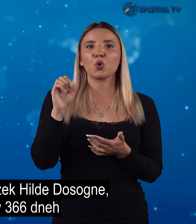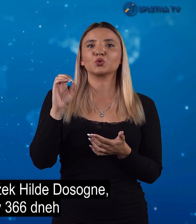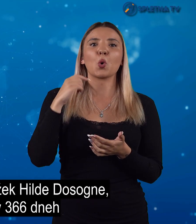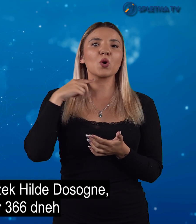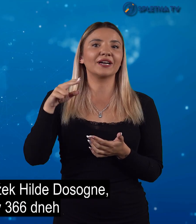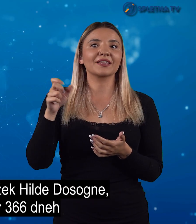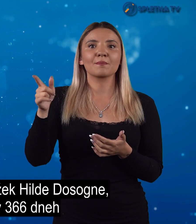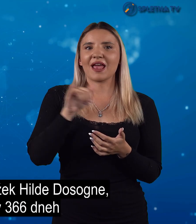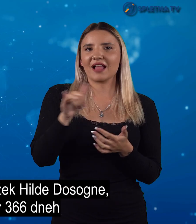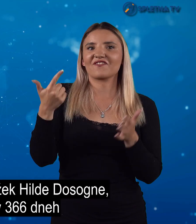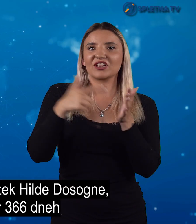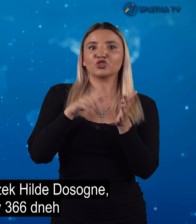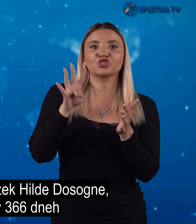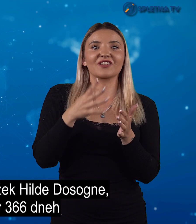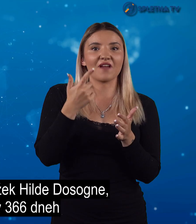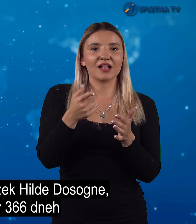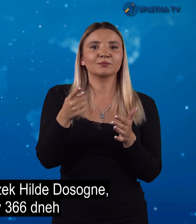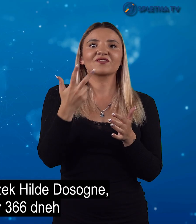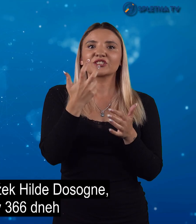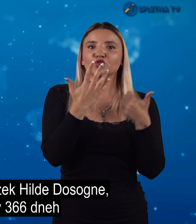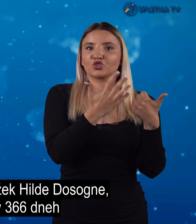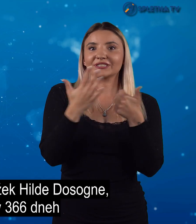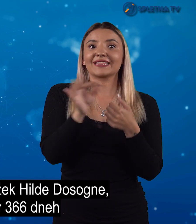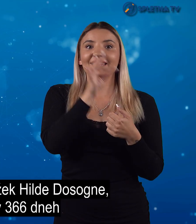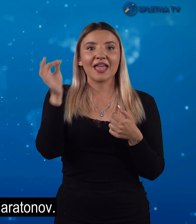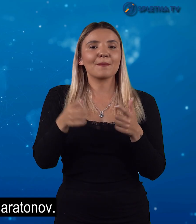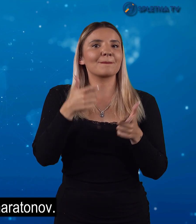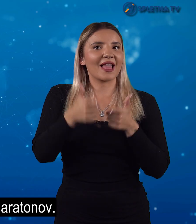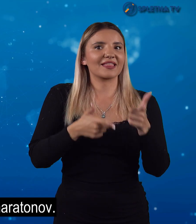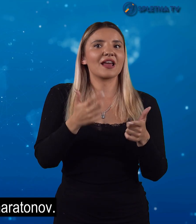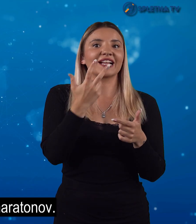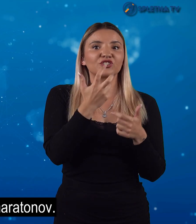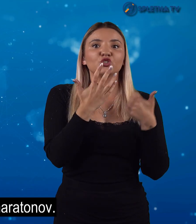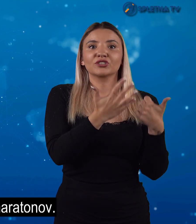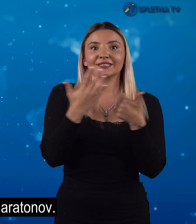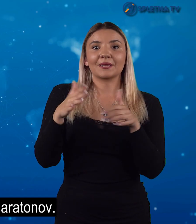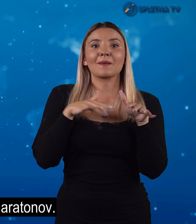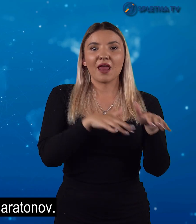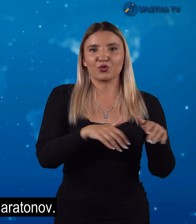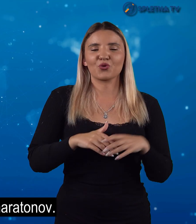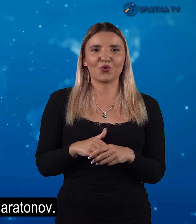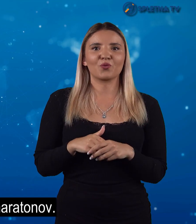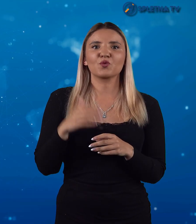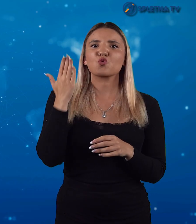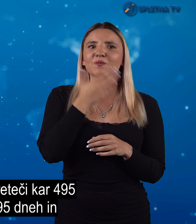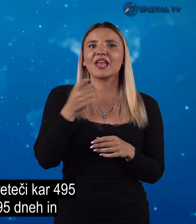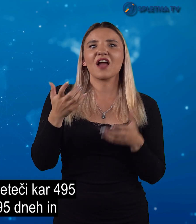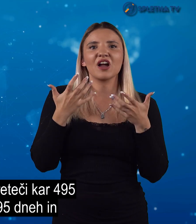leta 2024 v 366 dneh pretekla 366 maratonov. Hibnerjeva